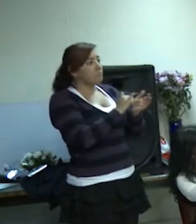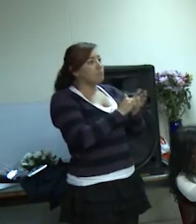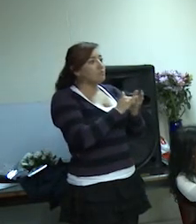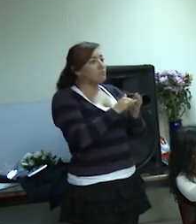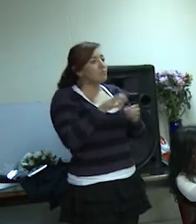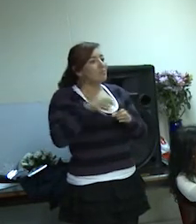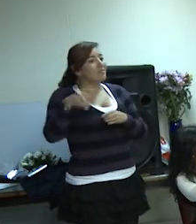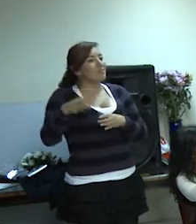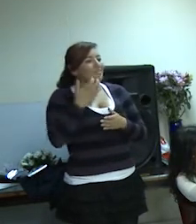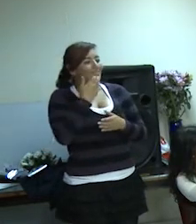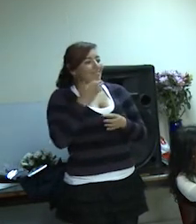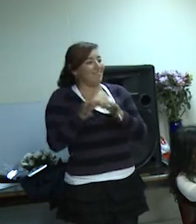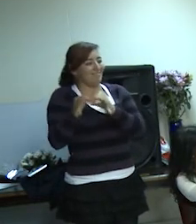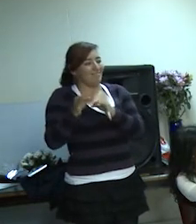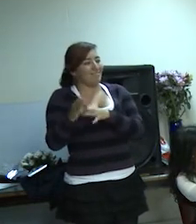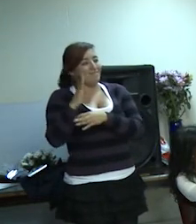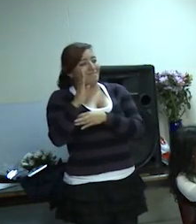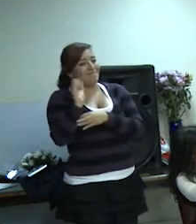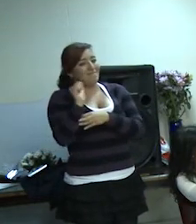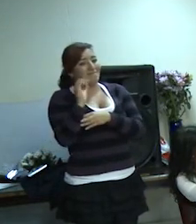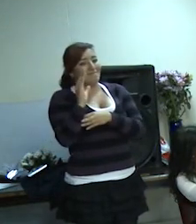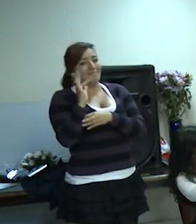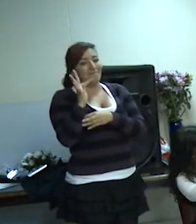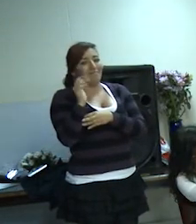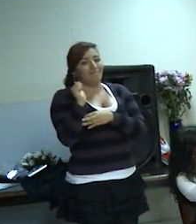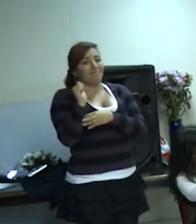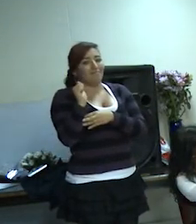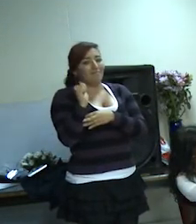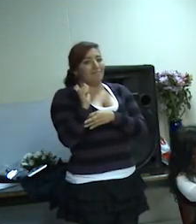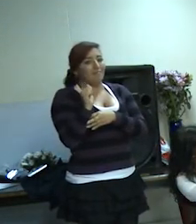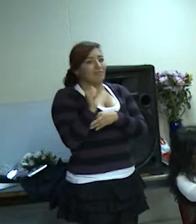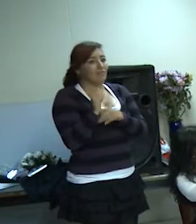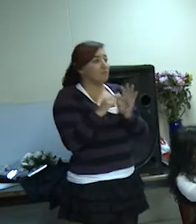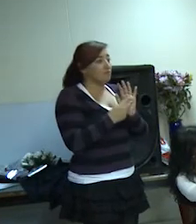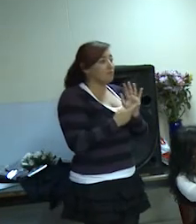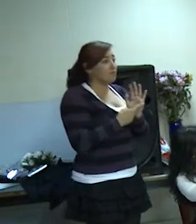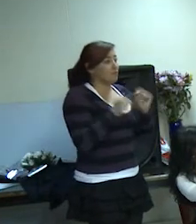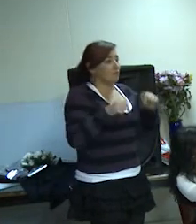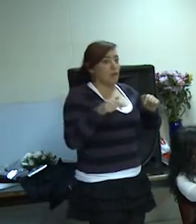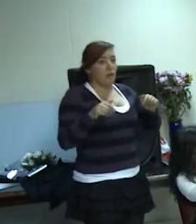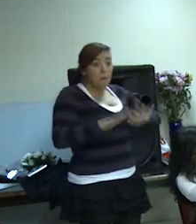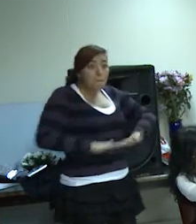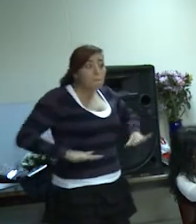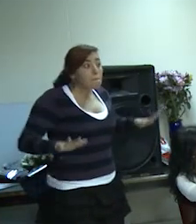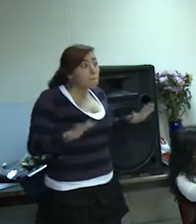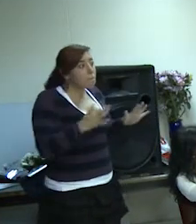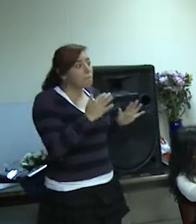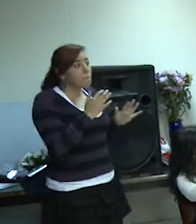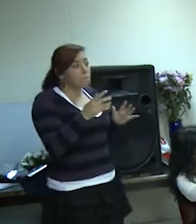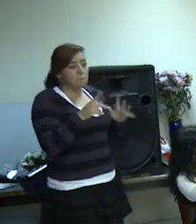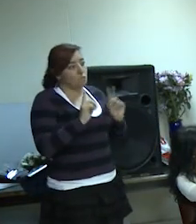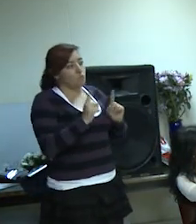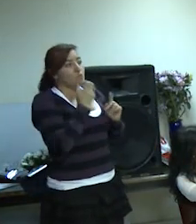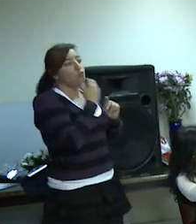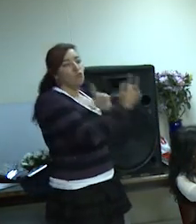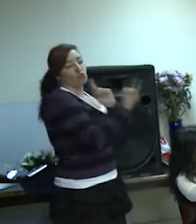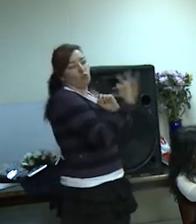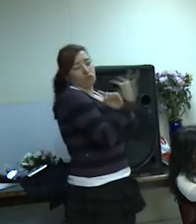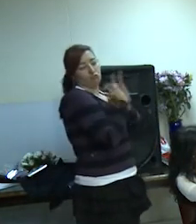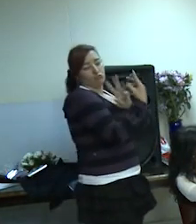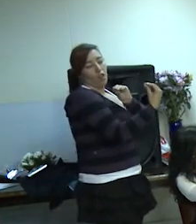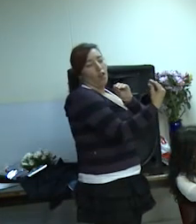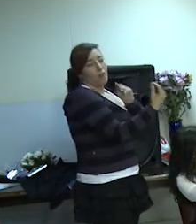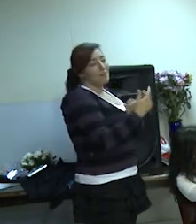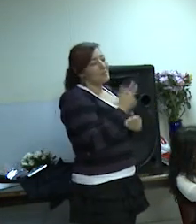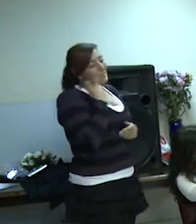Bacatá, y es porque, digamos que no estamos en el auditorio, estamos los dos y si yo le dijera, creo